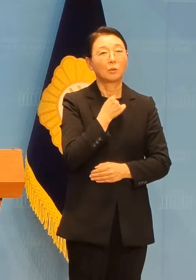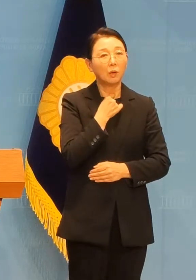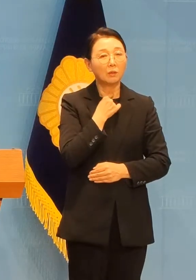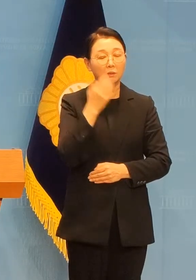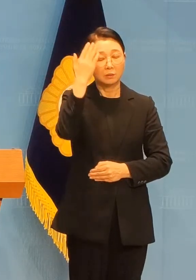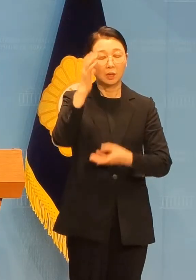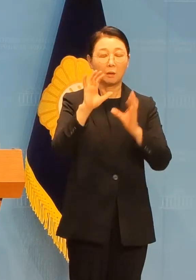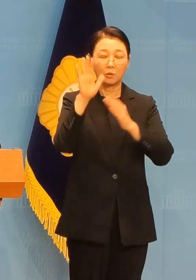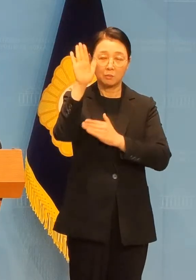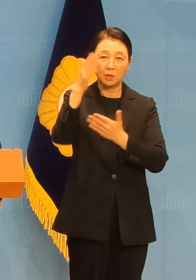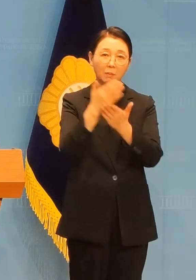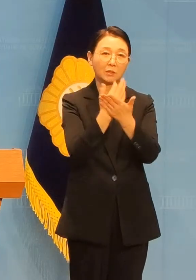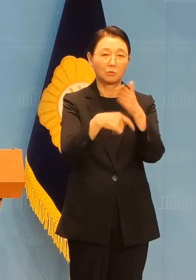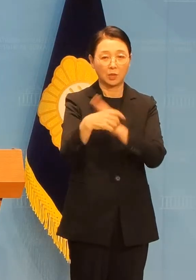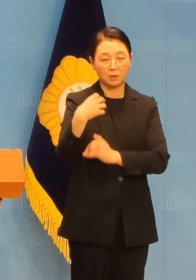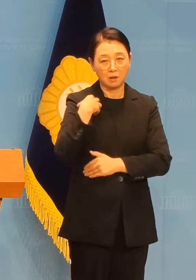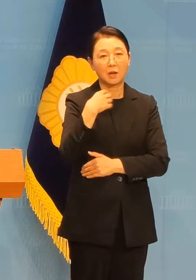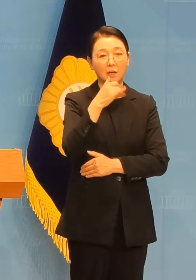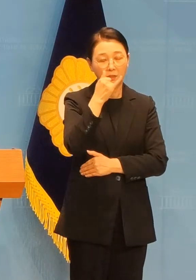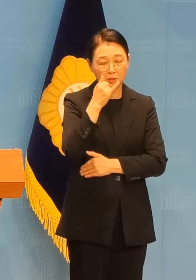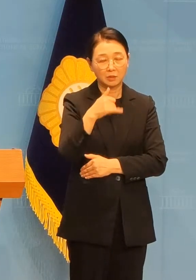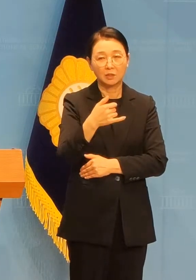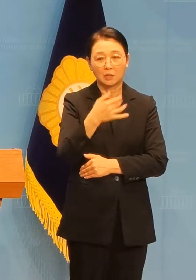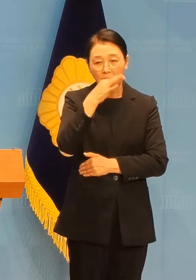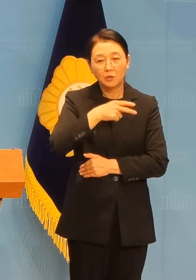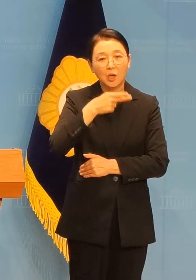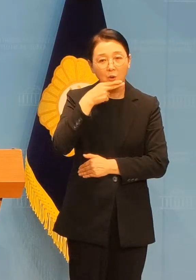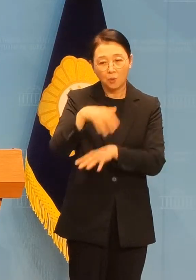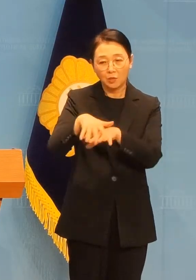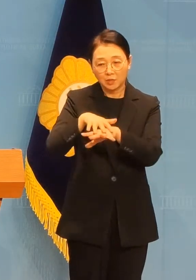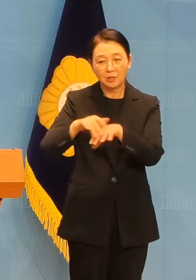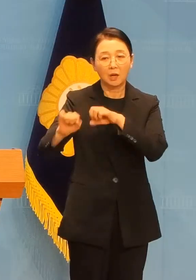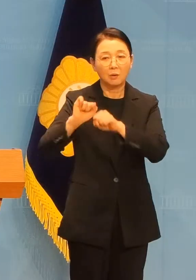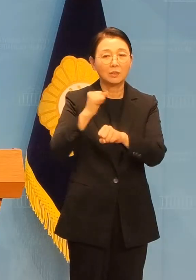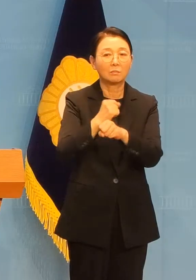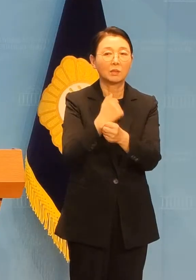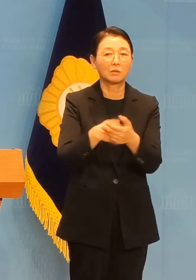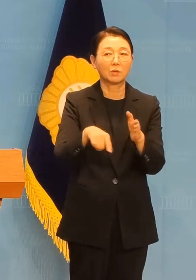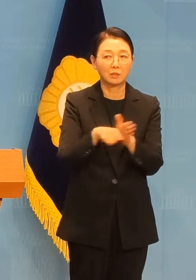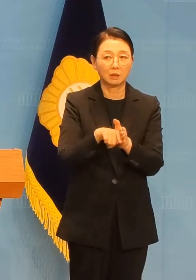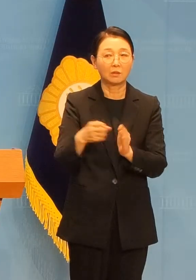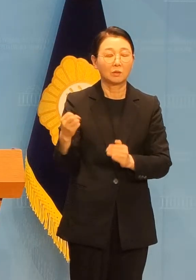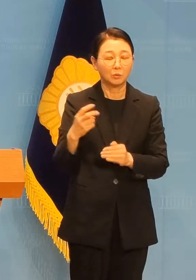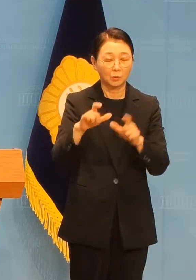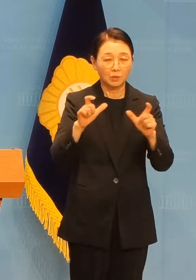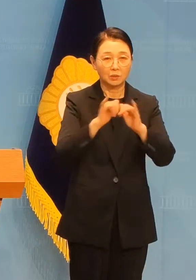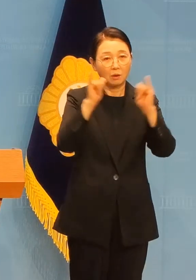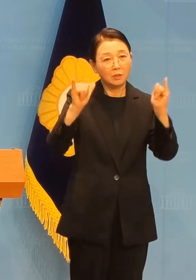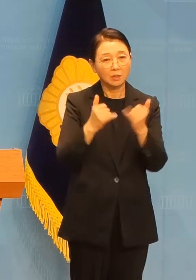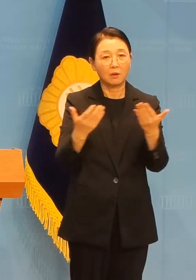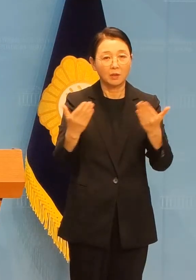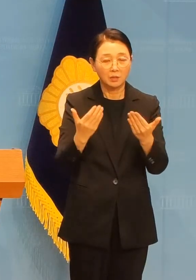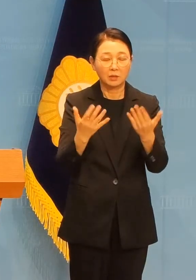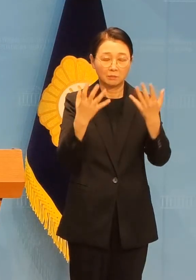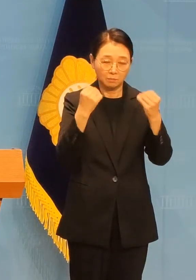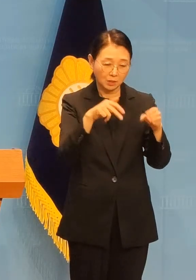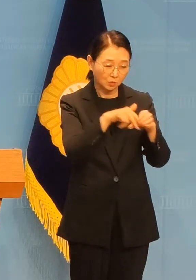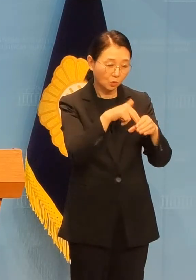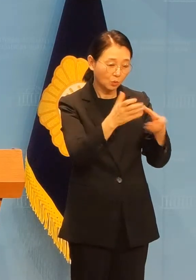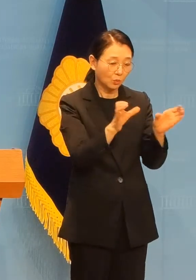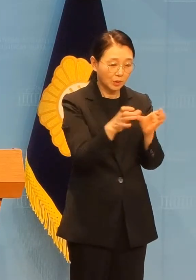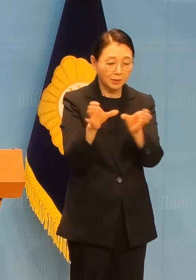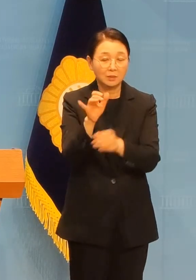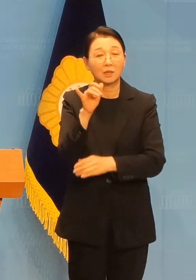미래의 번영을 위해서 역할을 하는 비영리 법인이 활성화될 수 있도록, 그리고 지역사회를 위해서 일하는 수많은